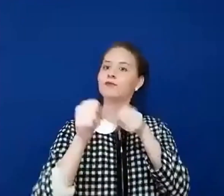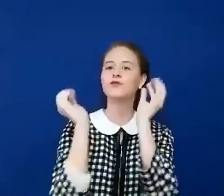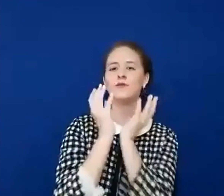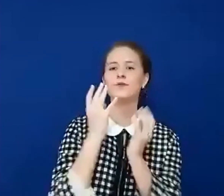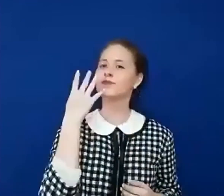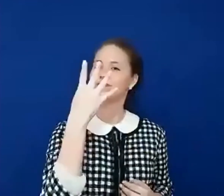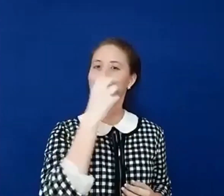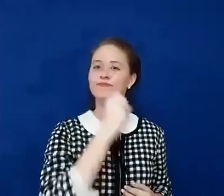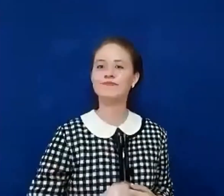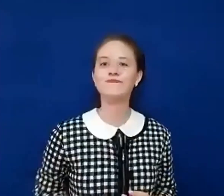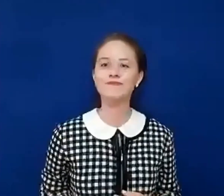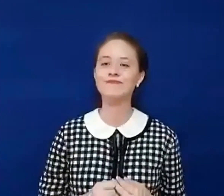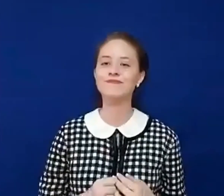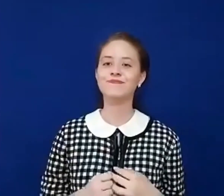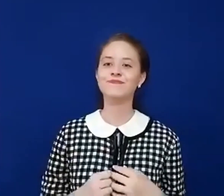Bem-vindos à formatura da turma 4.